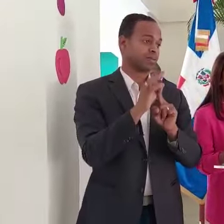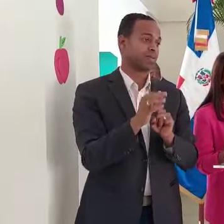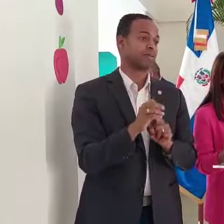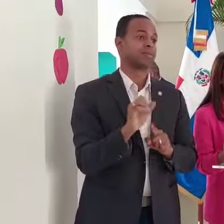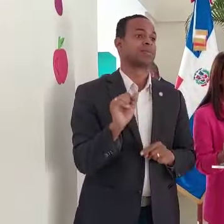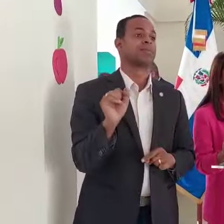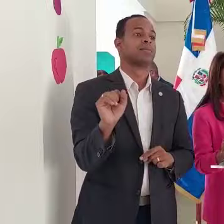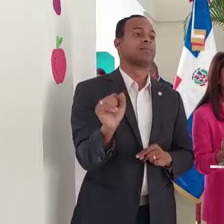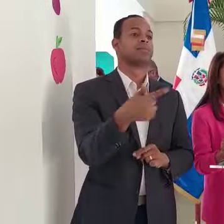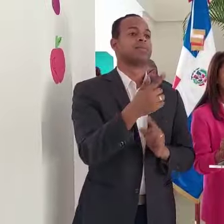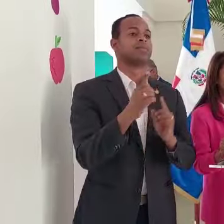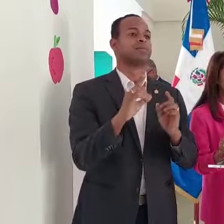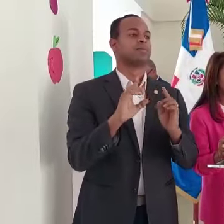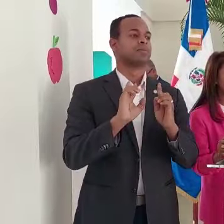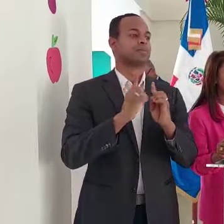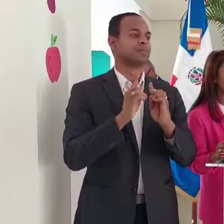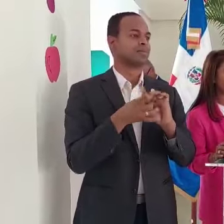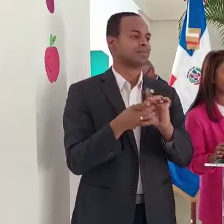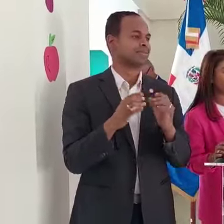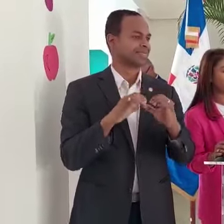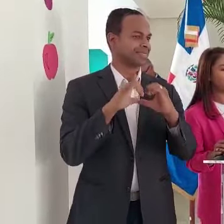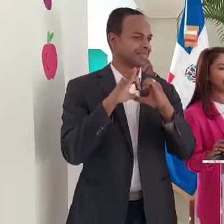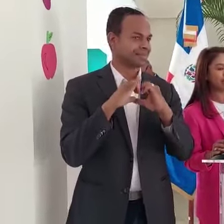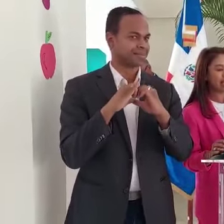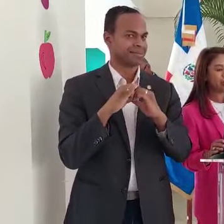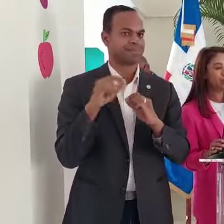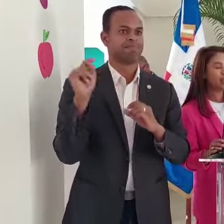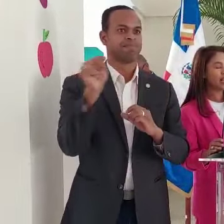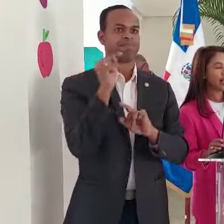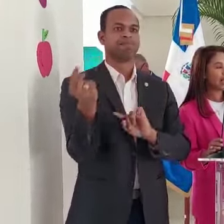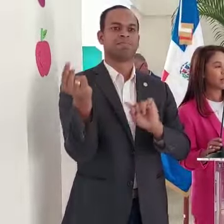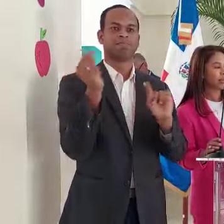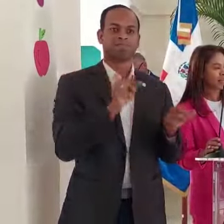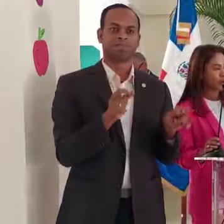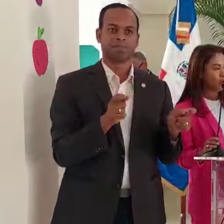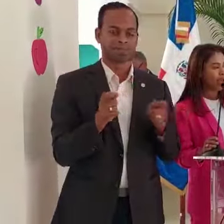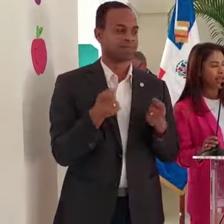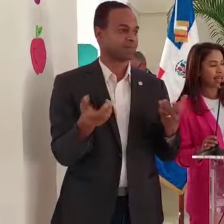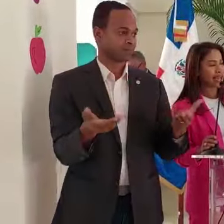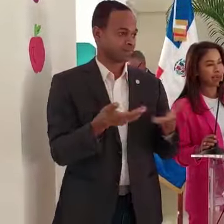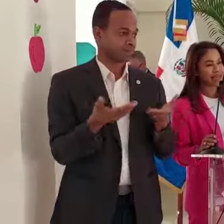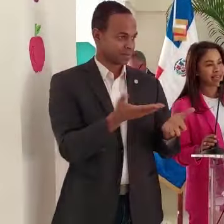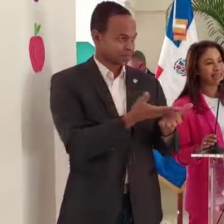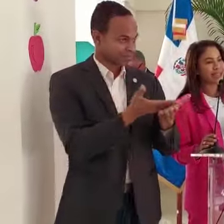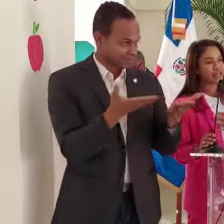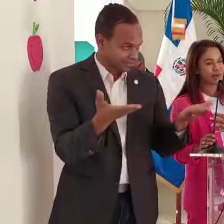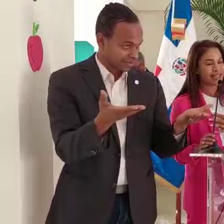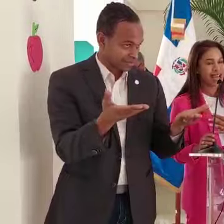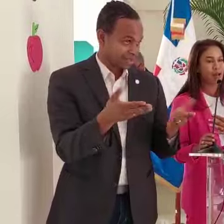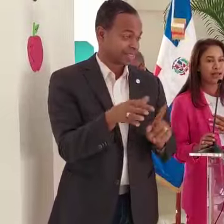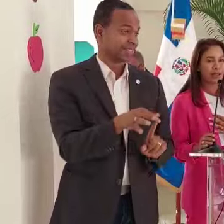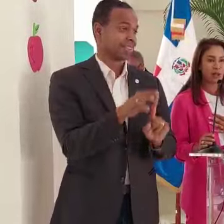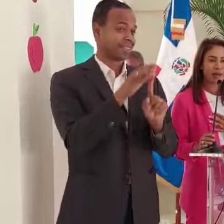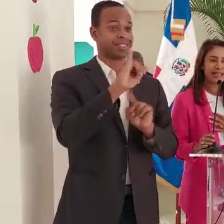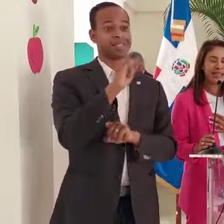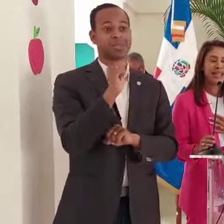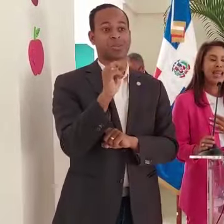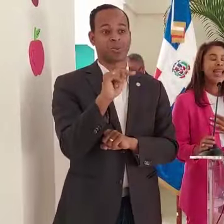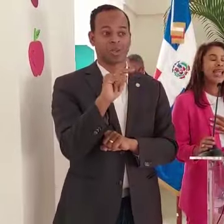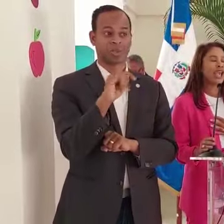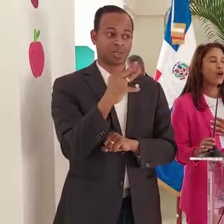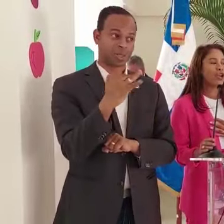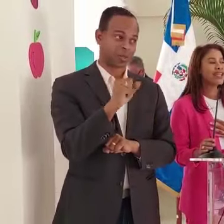a toda la dirección del INAIPI, a todos los directivos del INAIPI que se encuentran aquí presentes, en especial a Juan